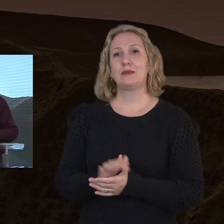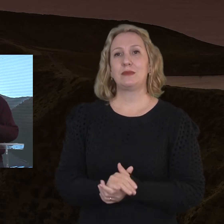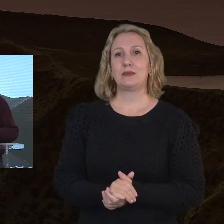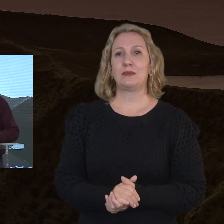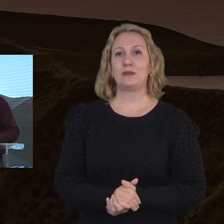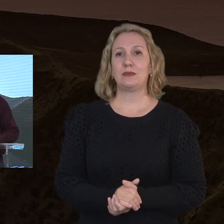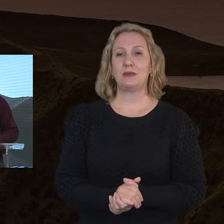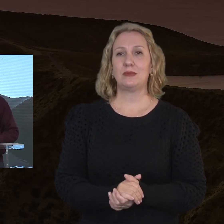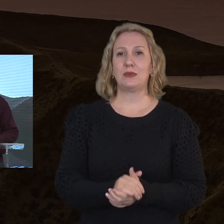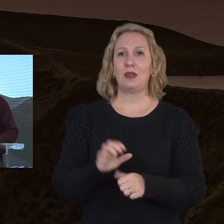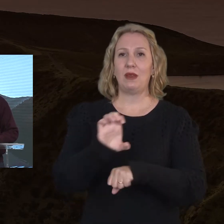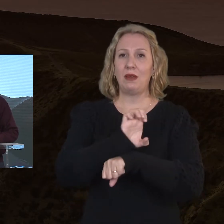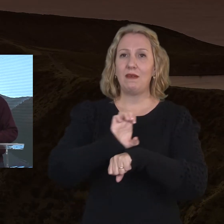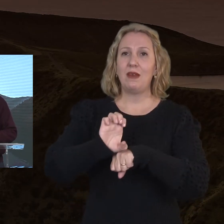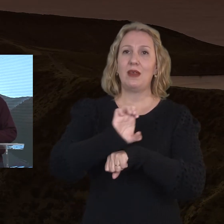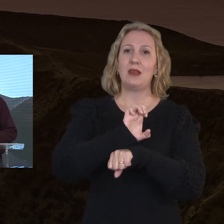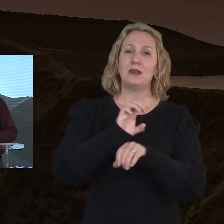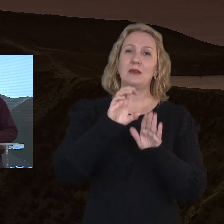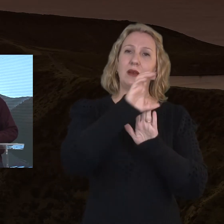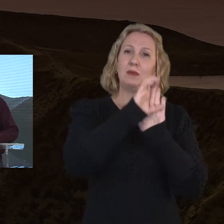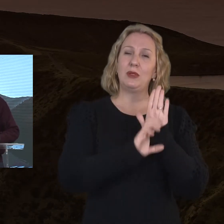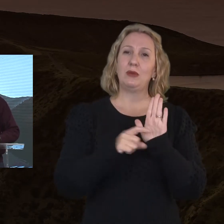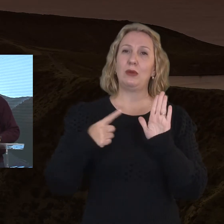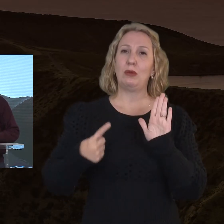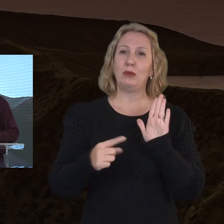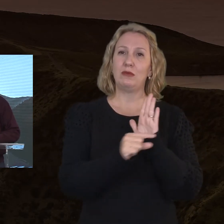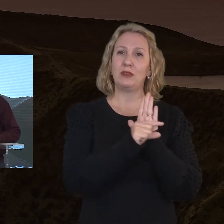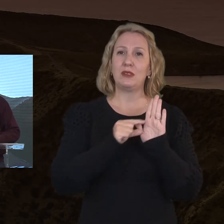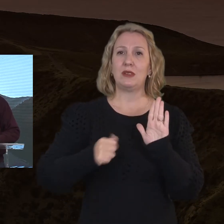agora efésios 1 10